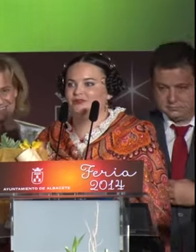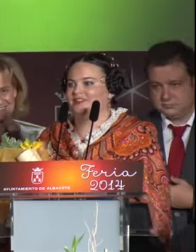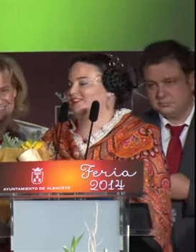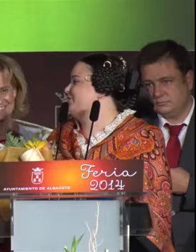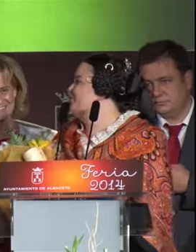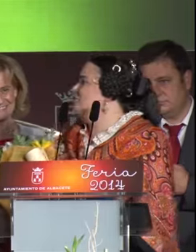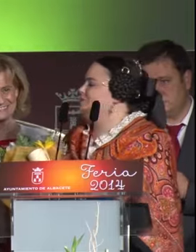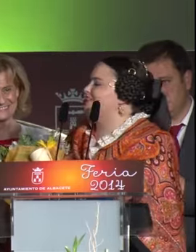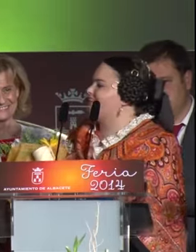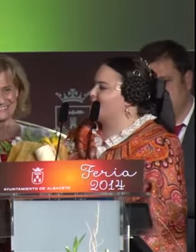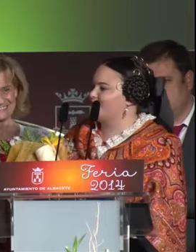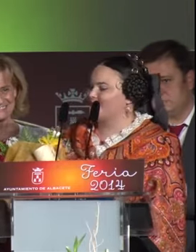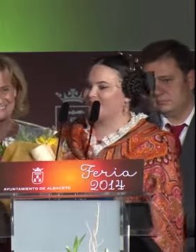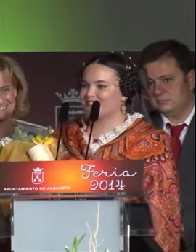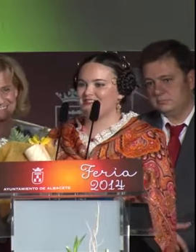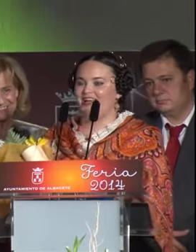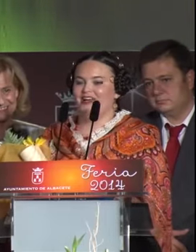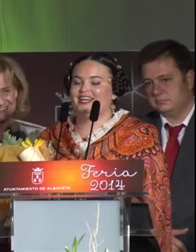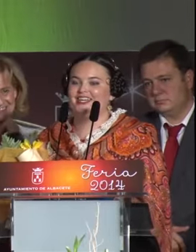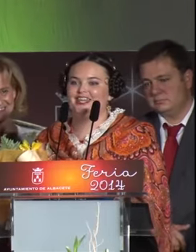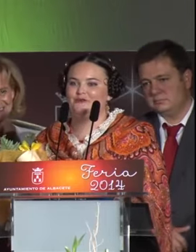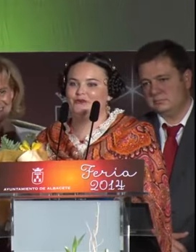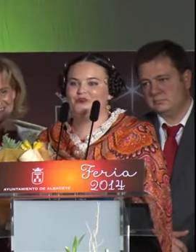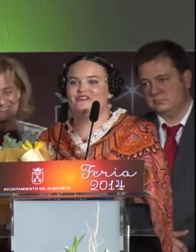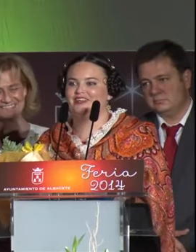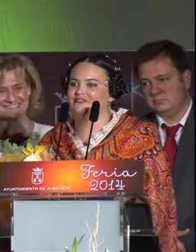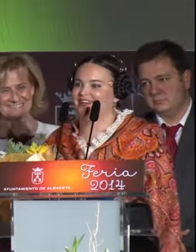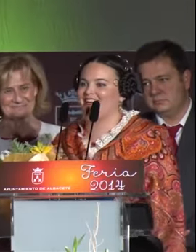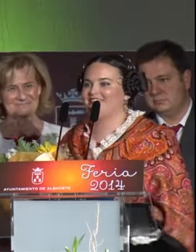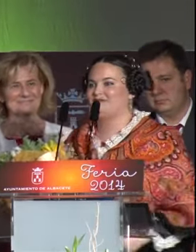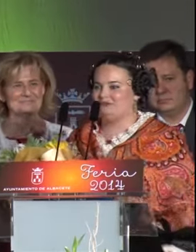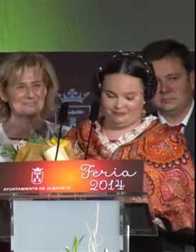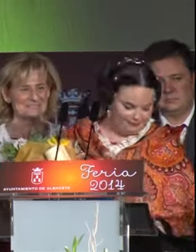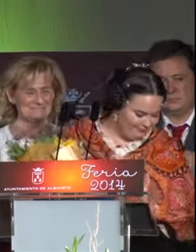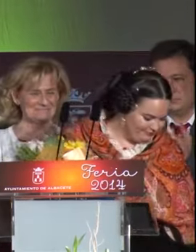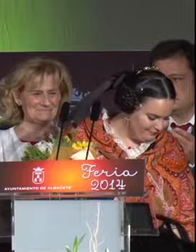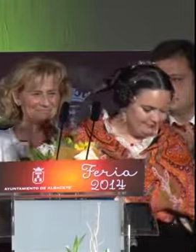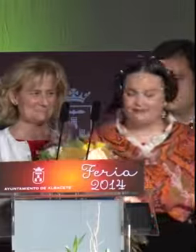que disfruten tanto como vamos a hacer nosotros. Gracias de nuevo y feliz feria.